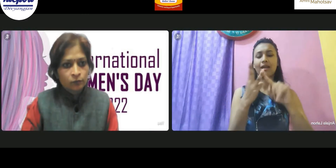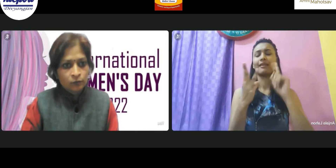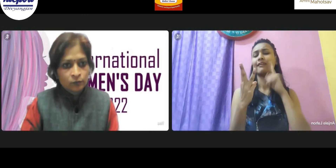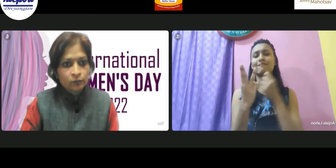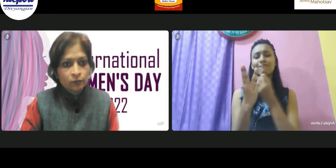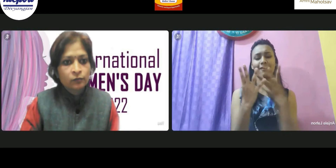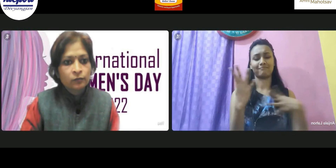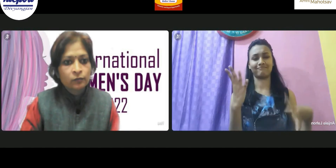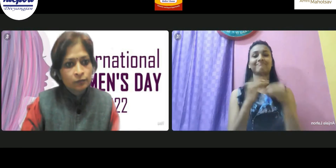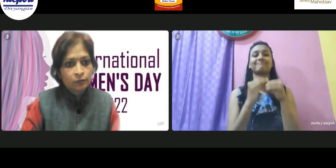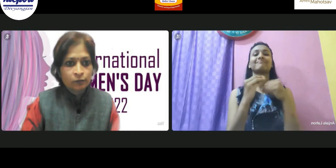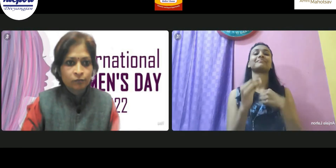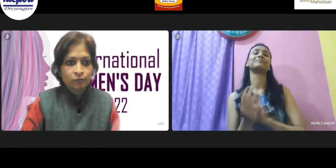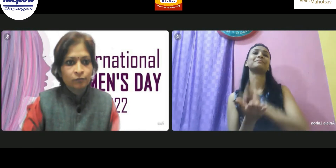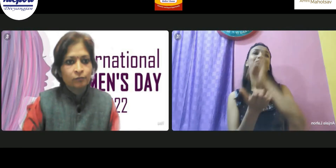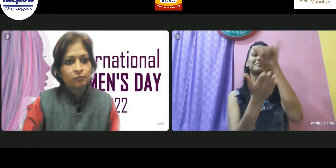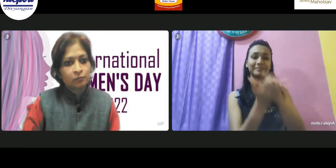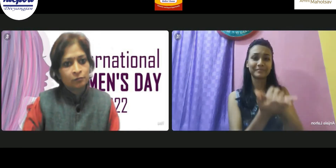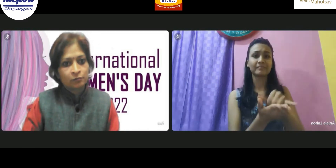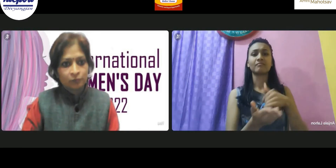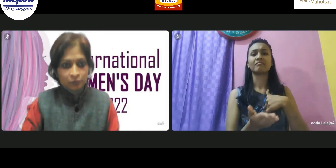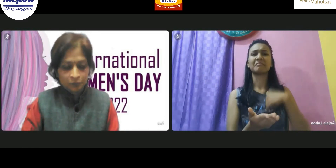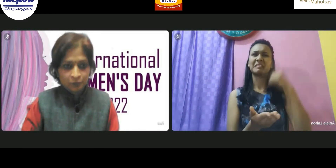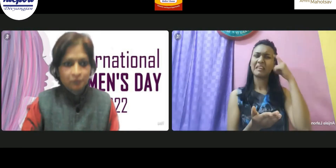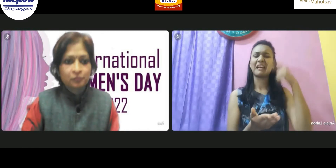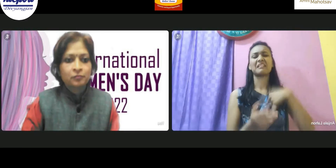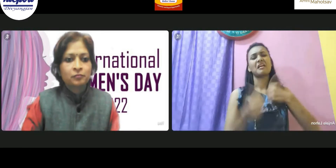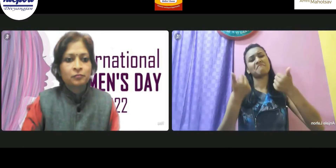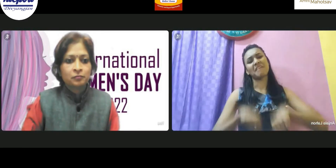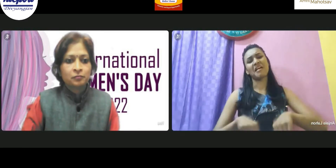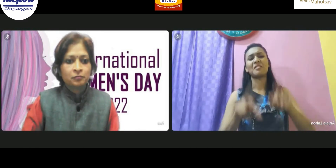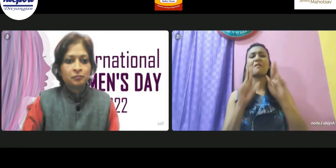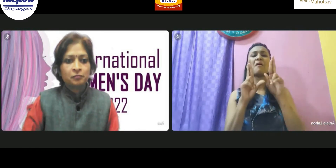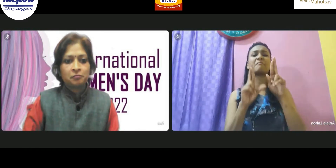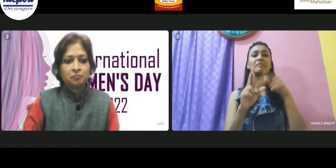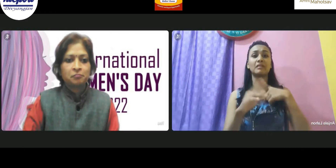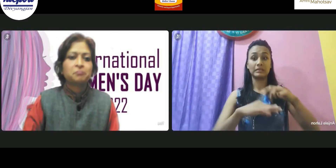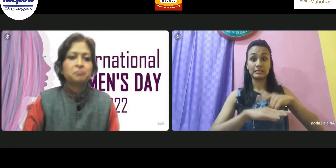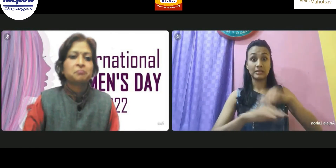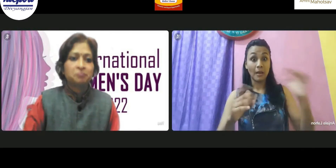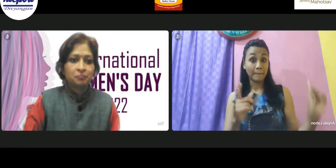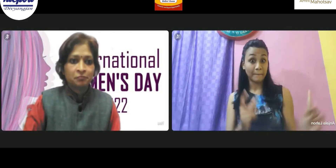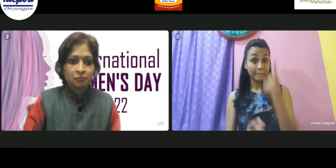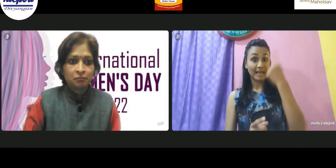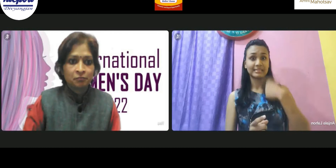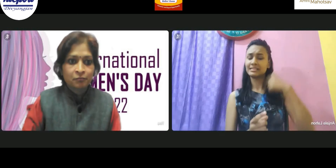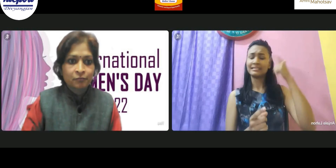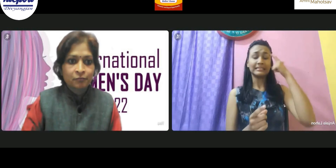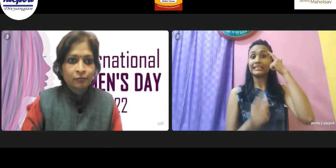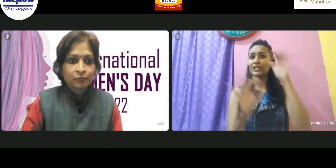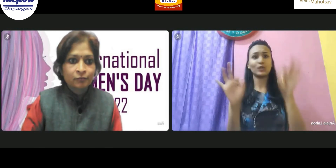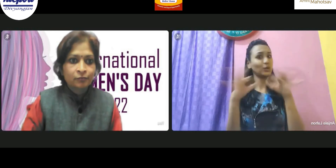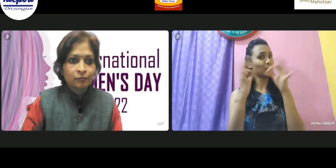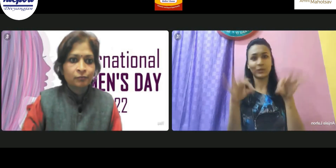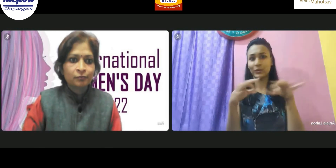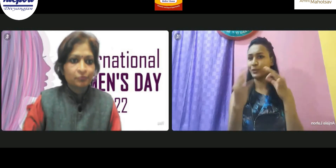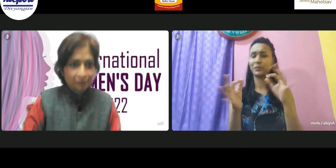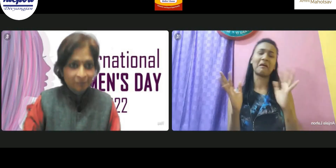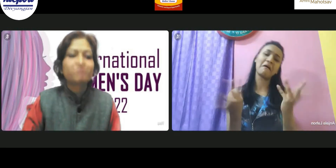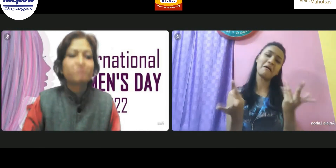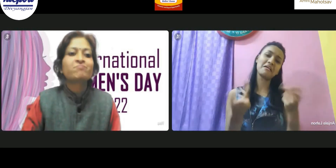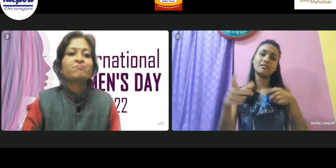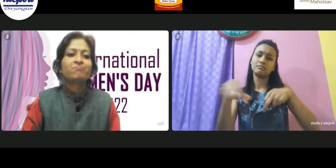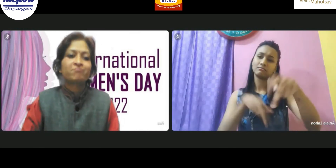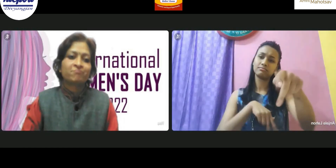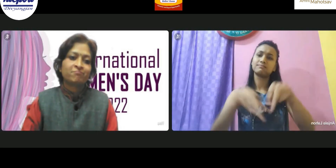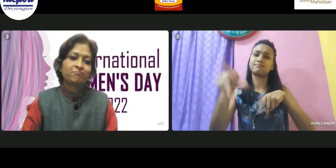साथ में एक इंटरप्रेटर और हम तीनों गए। और मुझे लगा कि मैं शायद उसमें नहीं चुनी जाऊंगी, मुझे